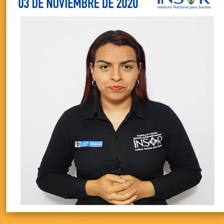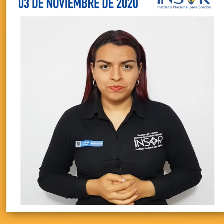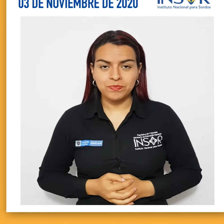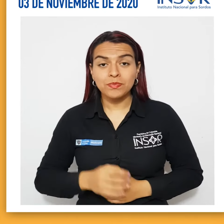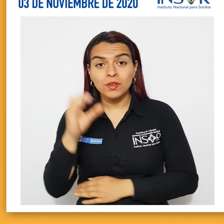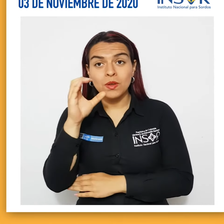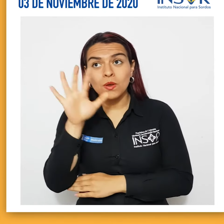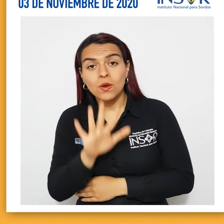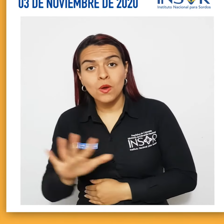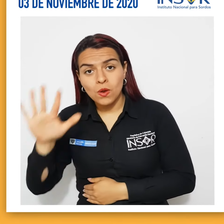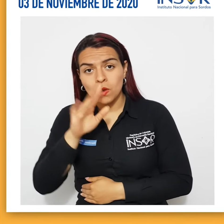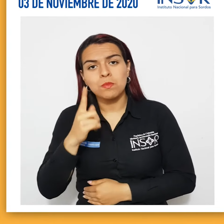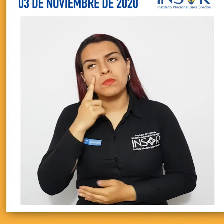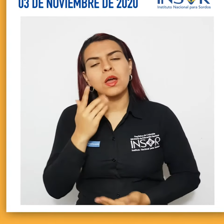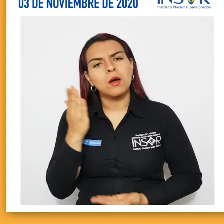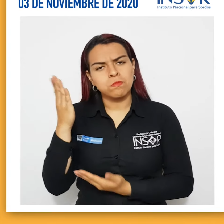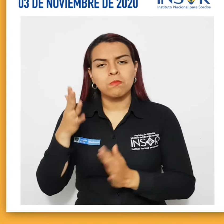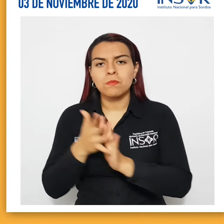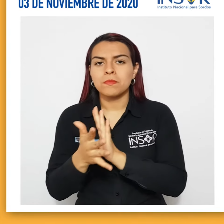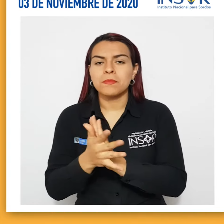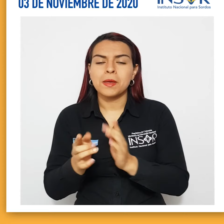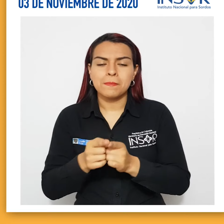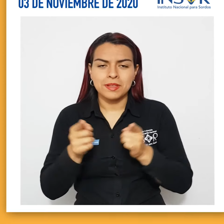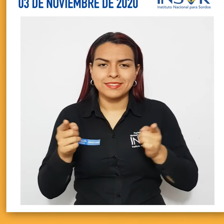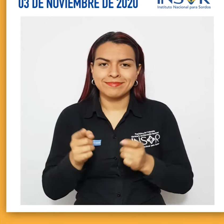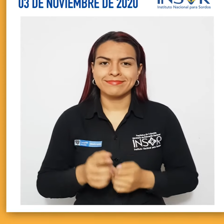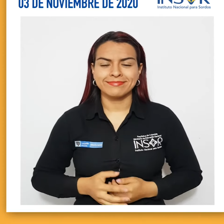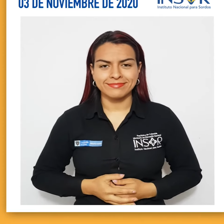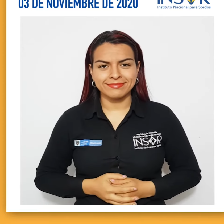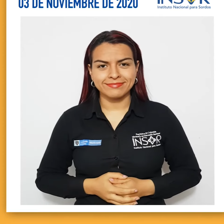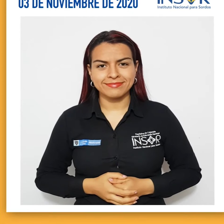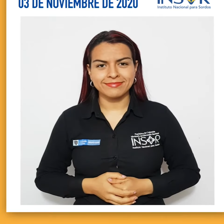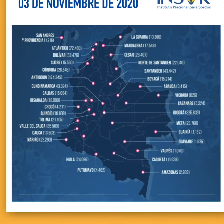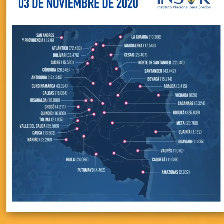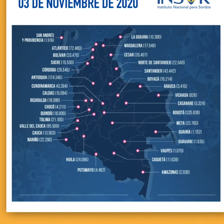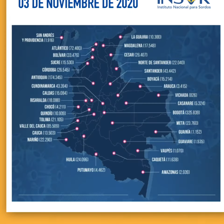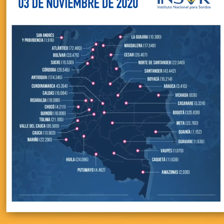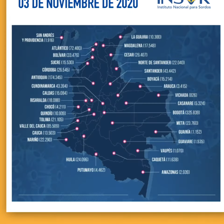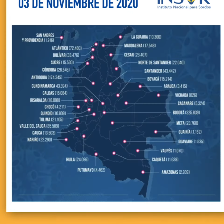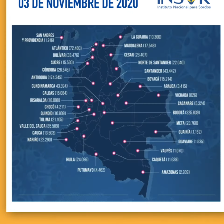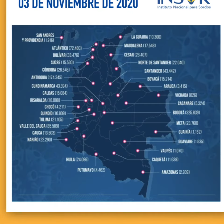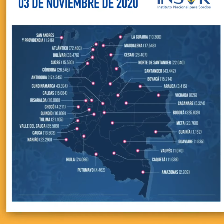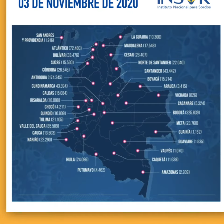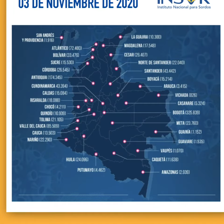993.877. En el mapa puedes ver la información detallada por departamento.